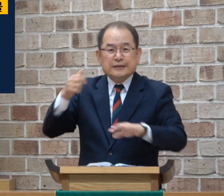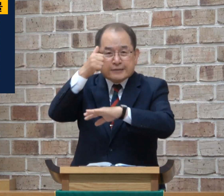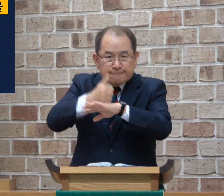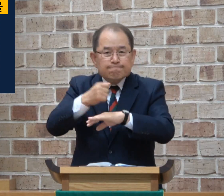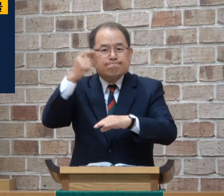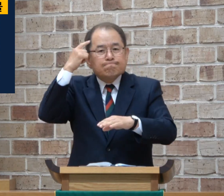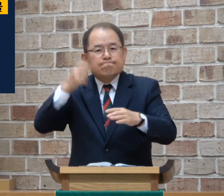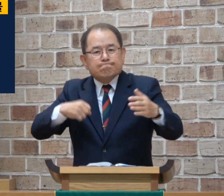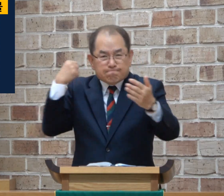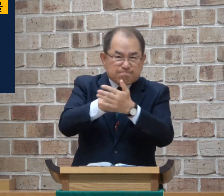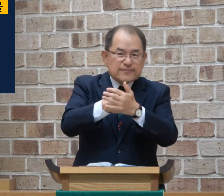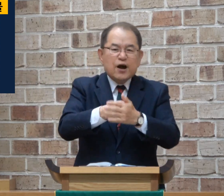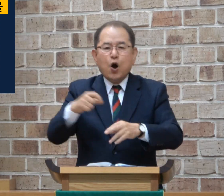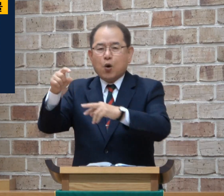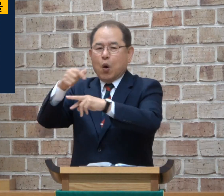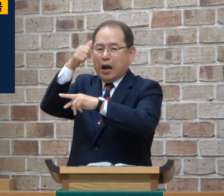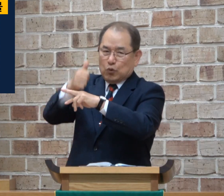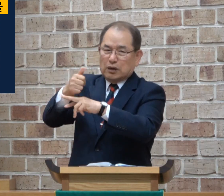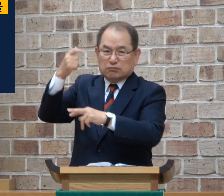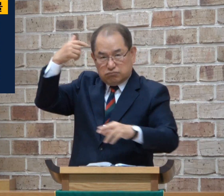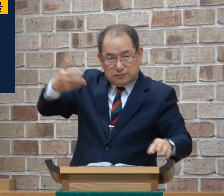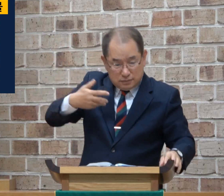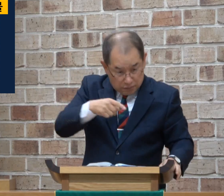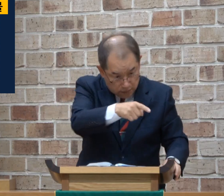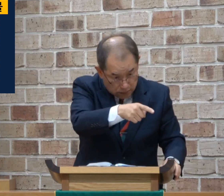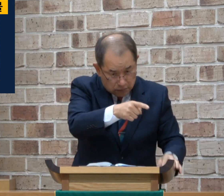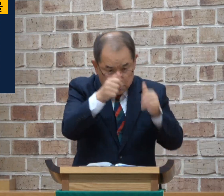왕의 명령을 따랐지만 이 다니엘의 세 친구는